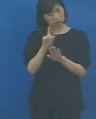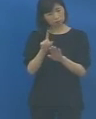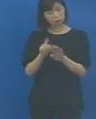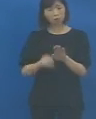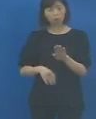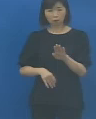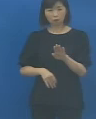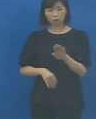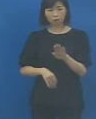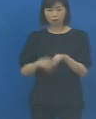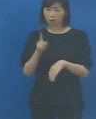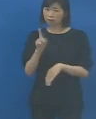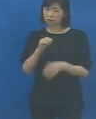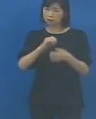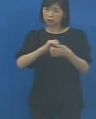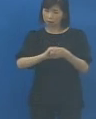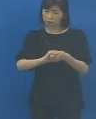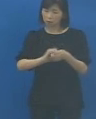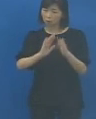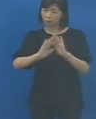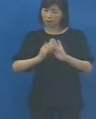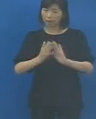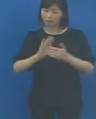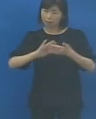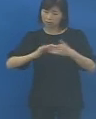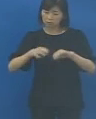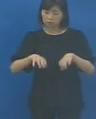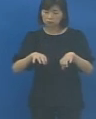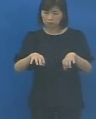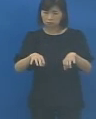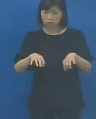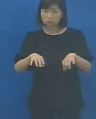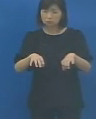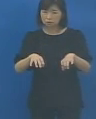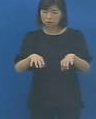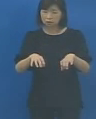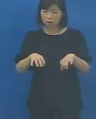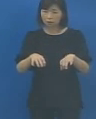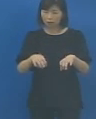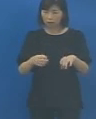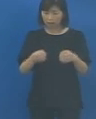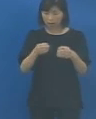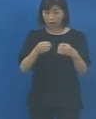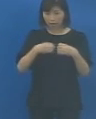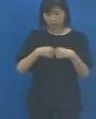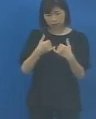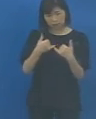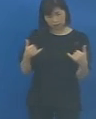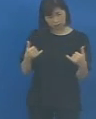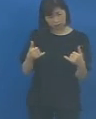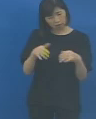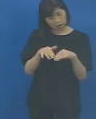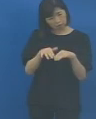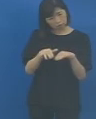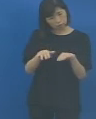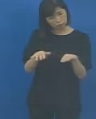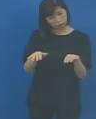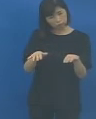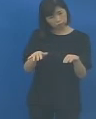一定の繁華街で集中的に感染者が見られる、というような状況